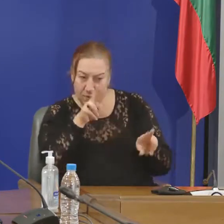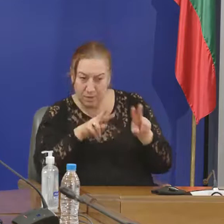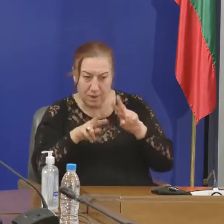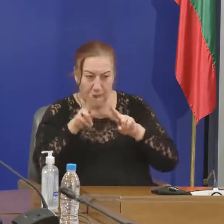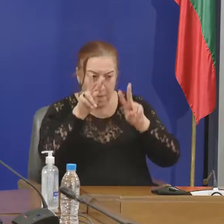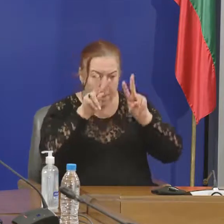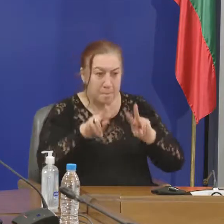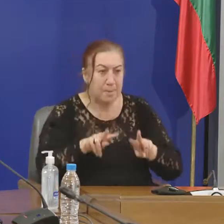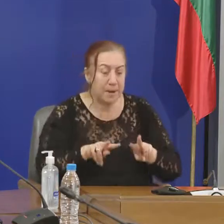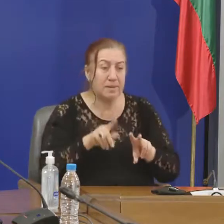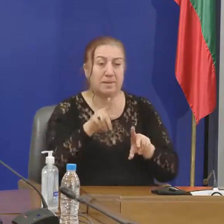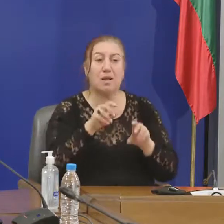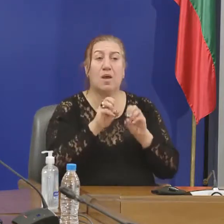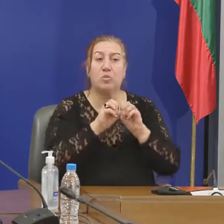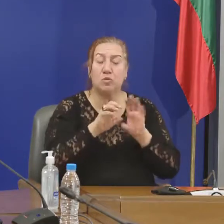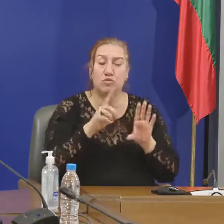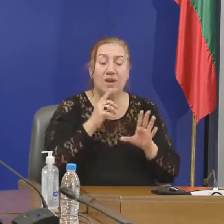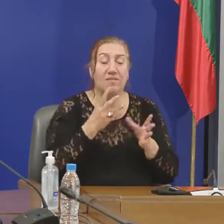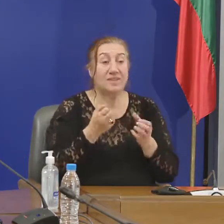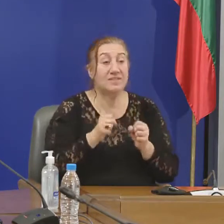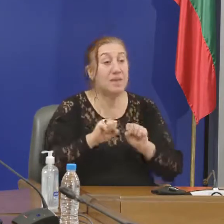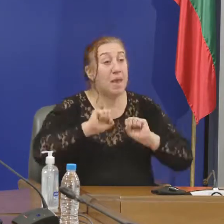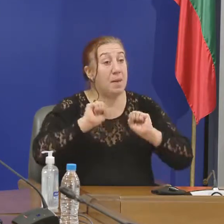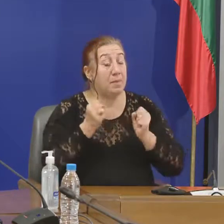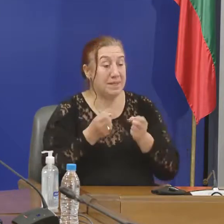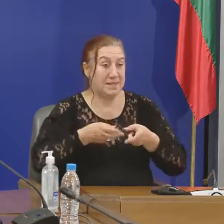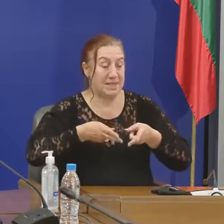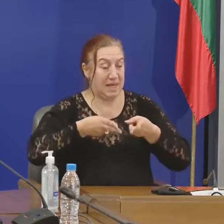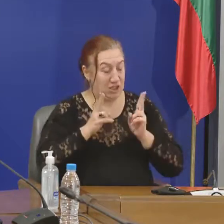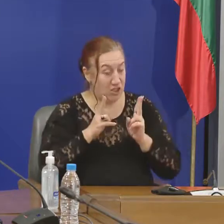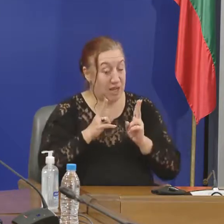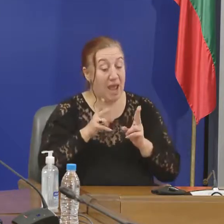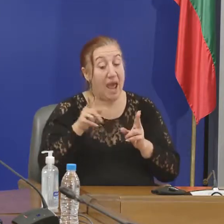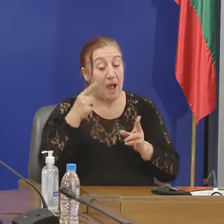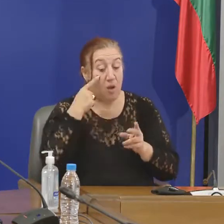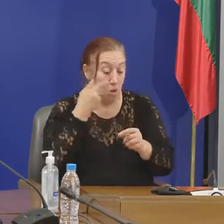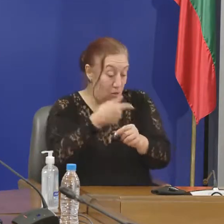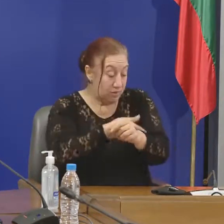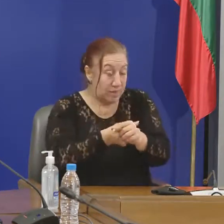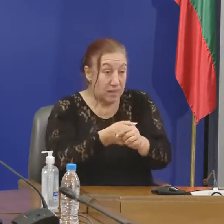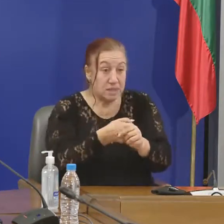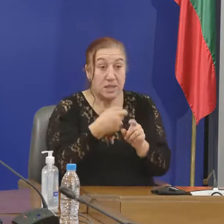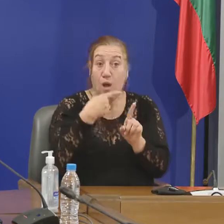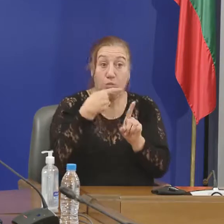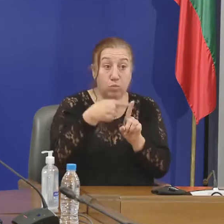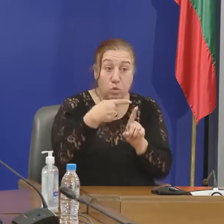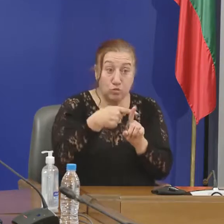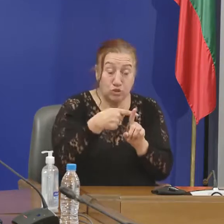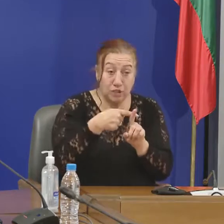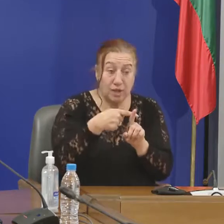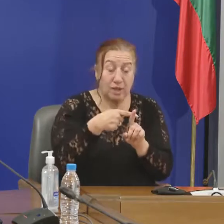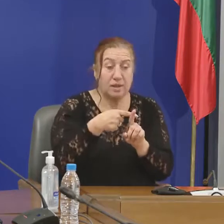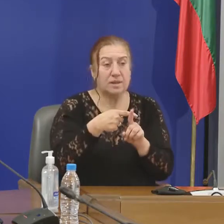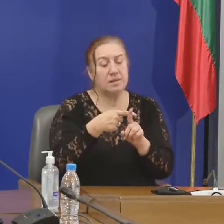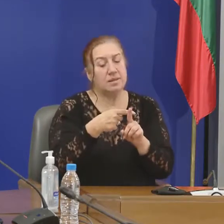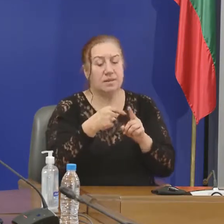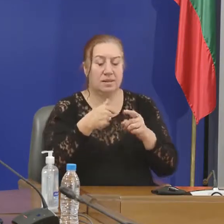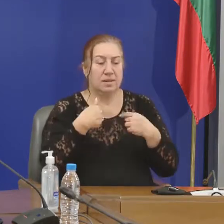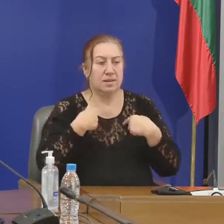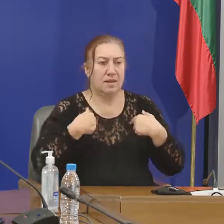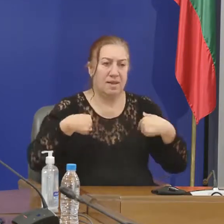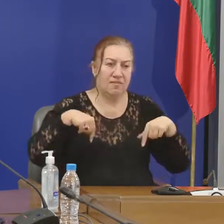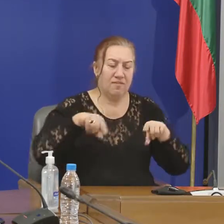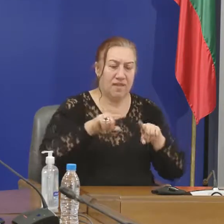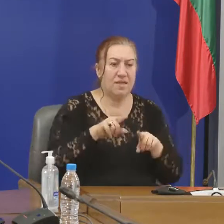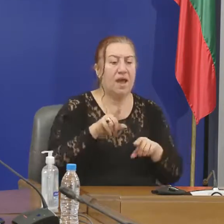позволява да се вземат много бързи решения. Разбира се, ако той излезе положителен, ние веднага пациента го